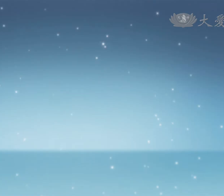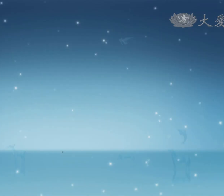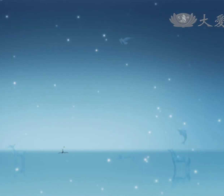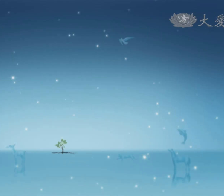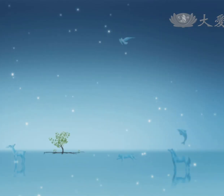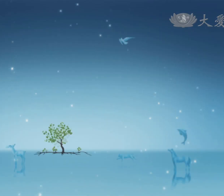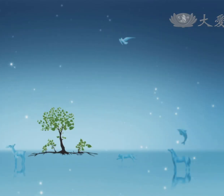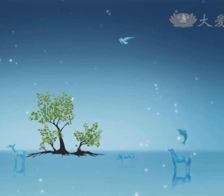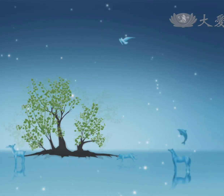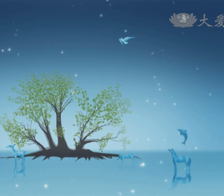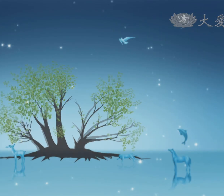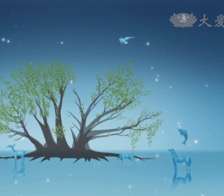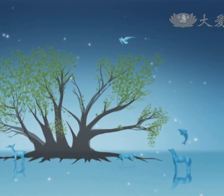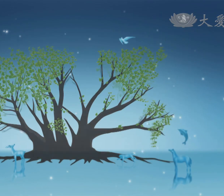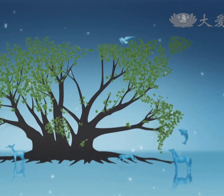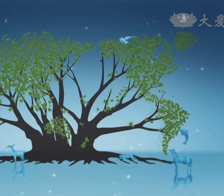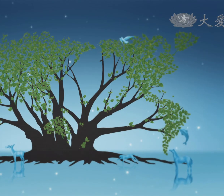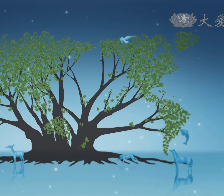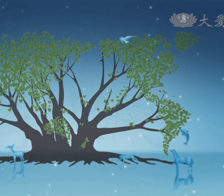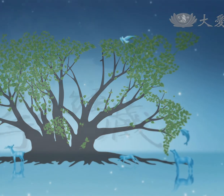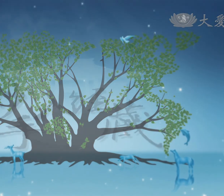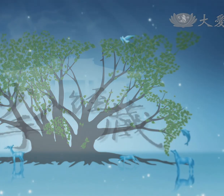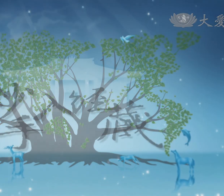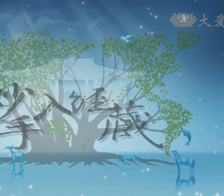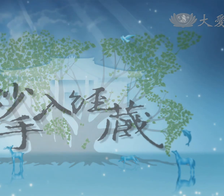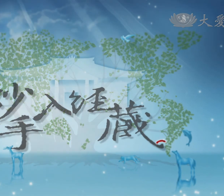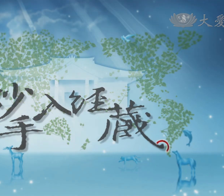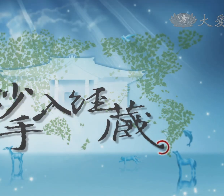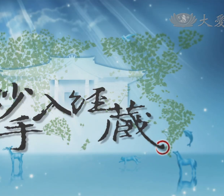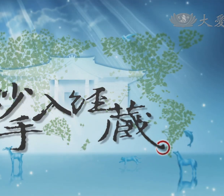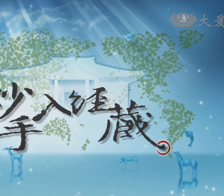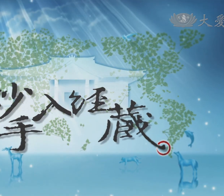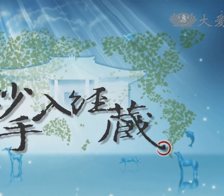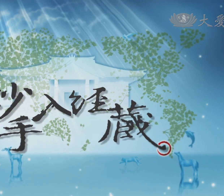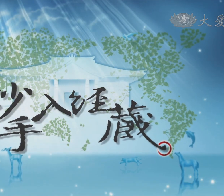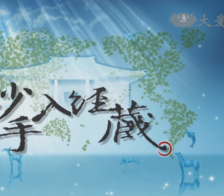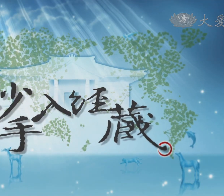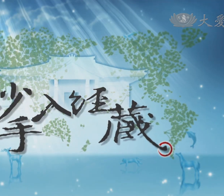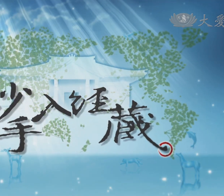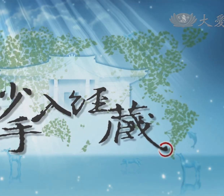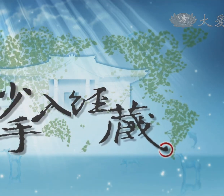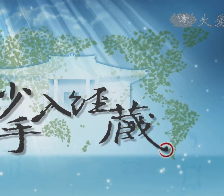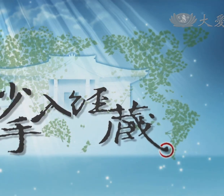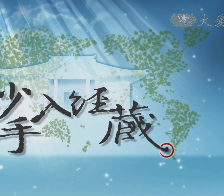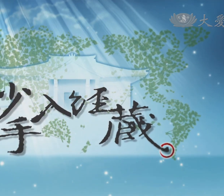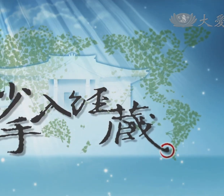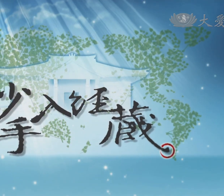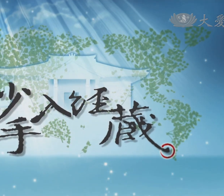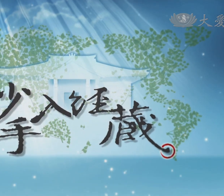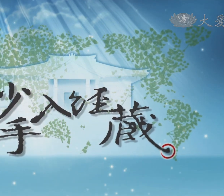慧，专心一意在成佛，道心不可来见。